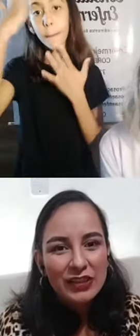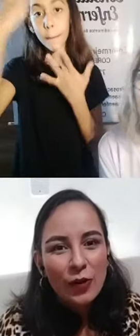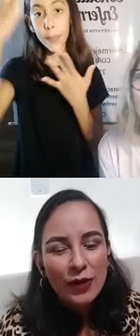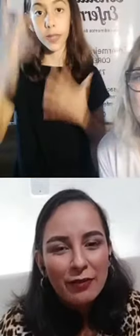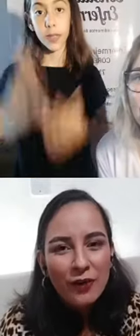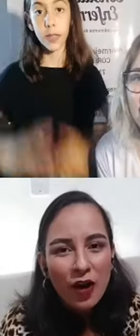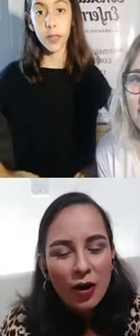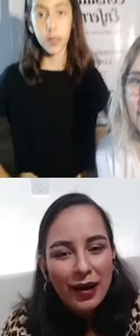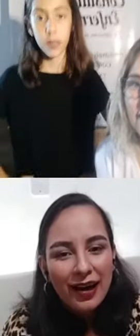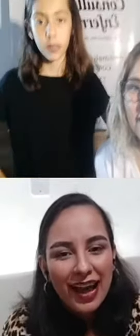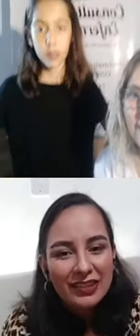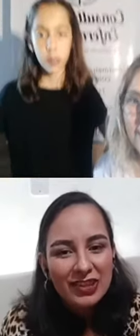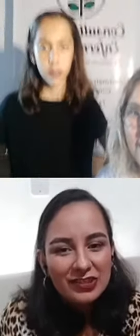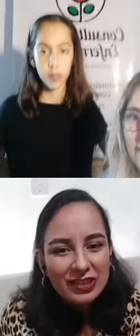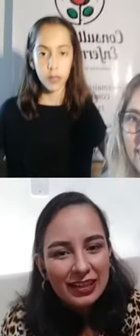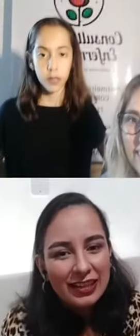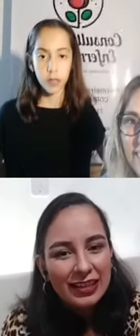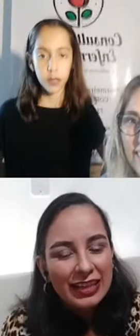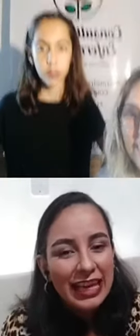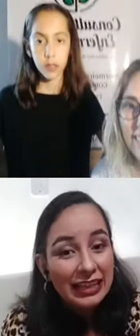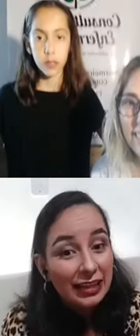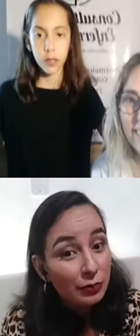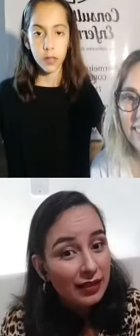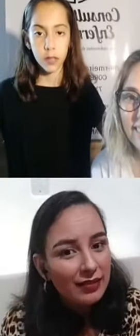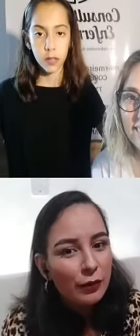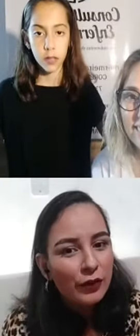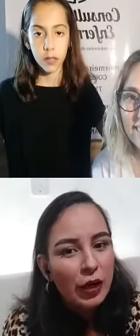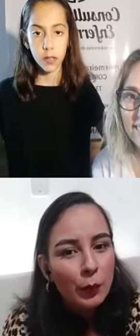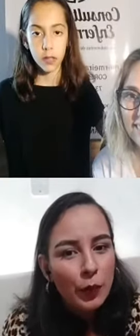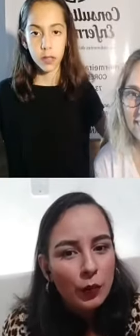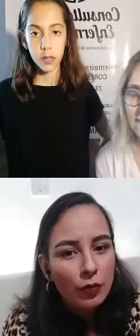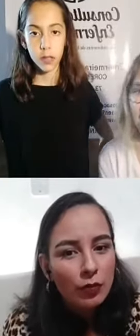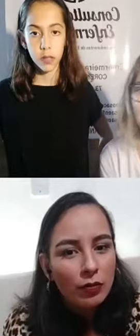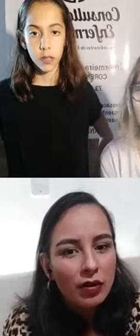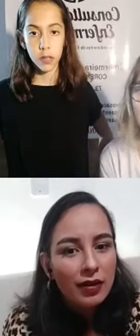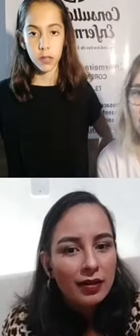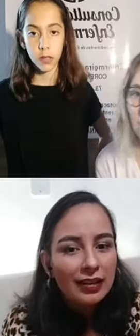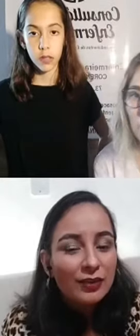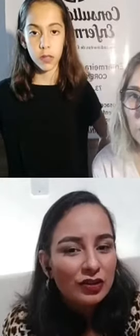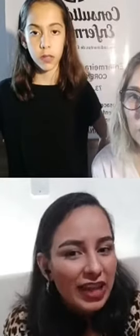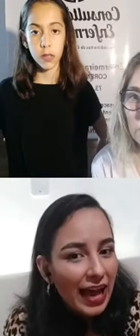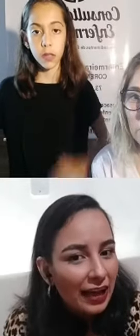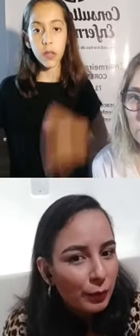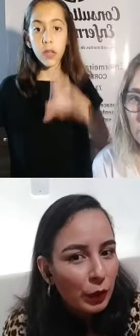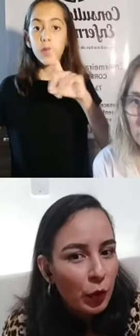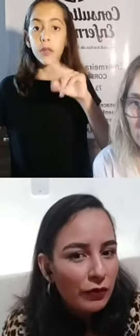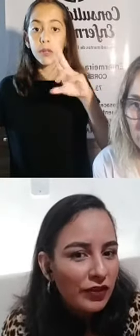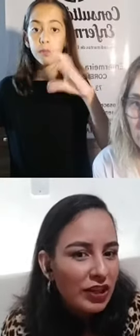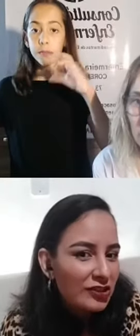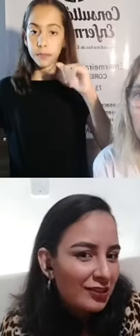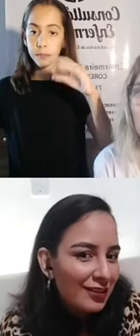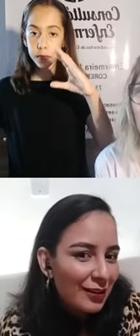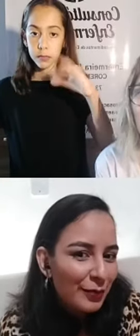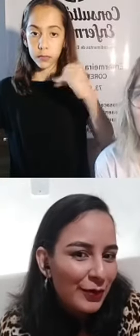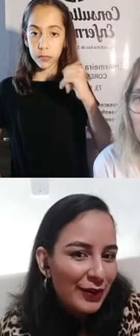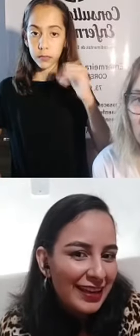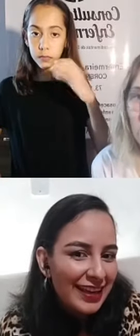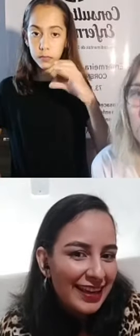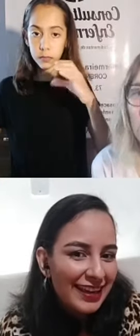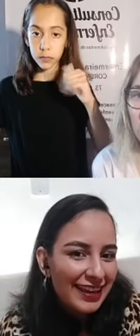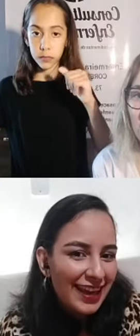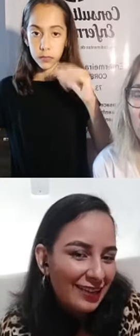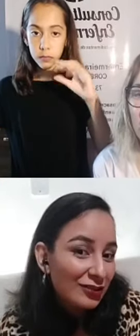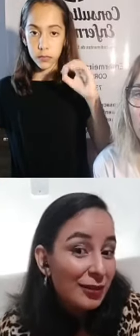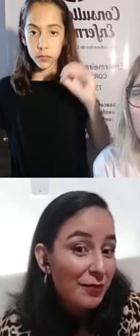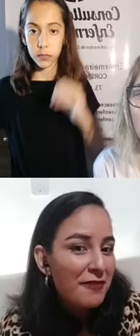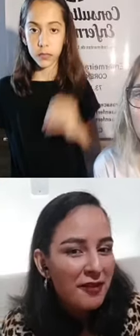De qualquer forma, a gente que é da educação fica um pouco lisonjeado pelo convite,